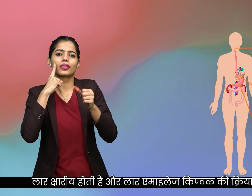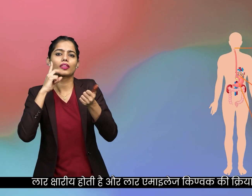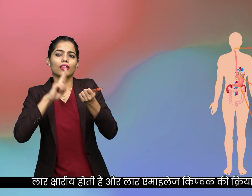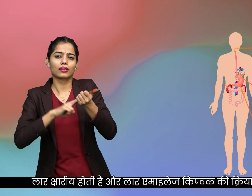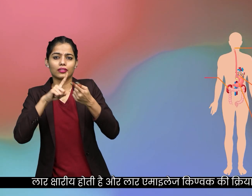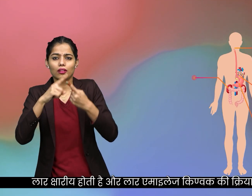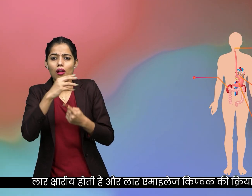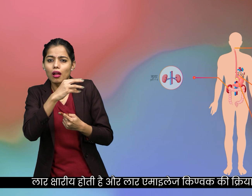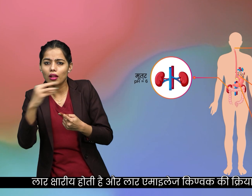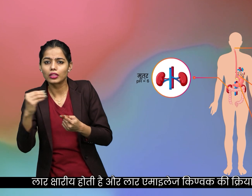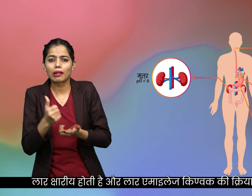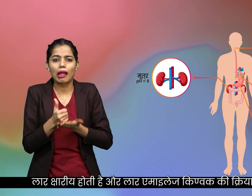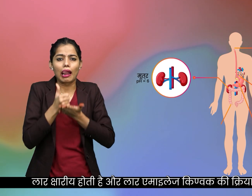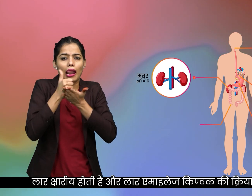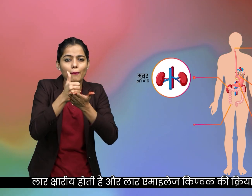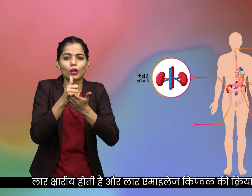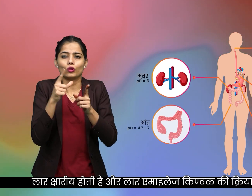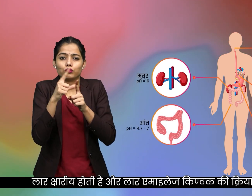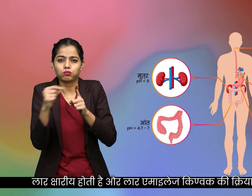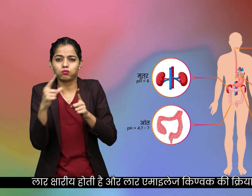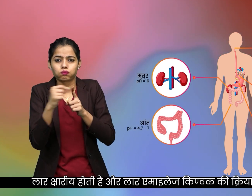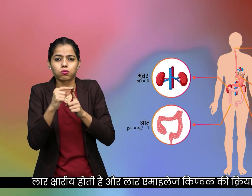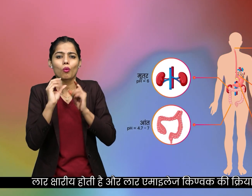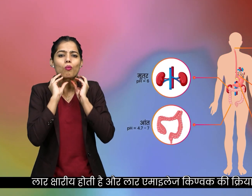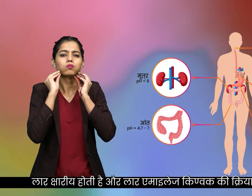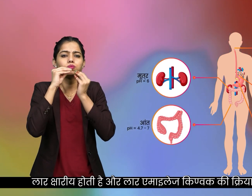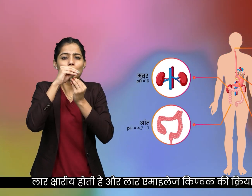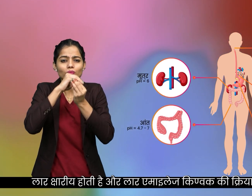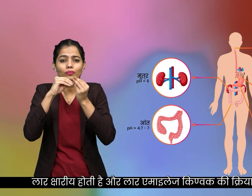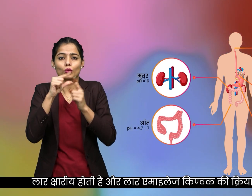किण्वक की क्रिया में सहायता करता है।